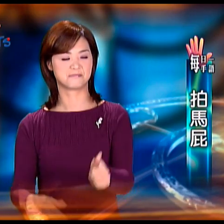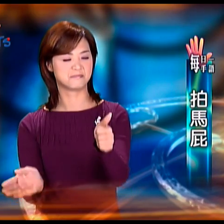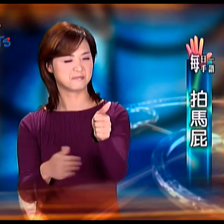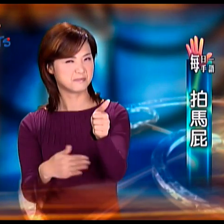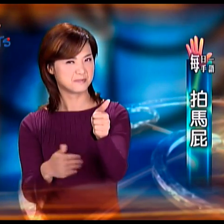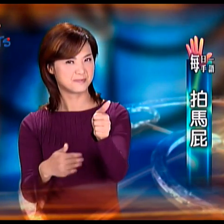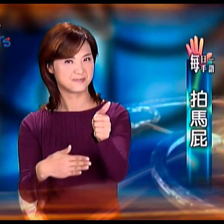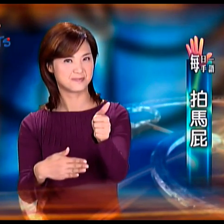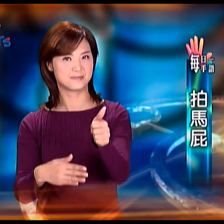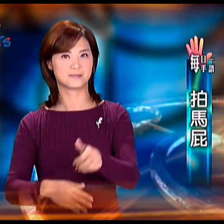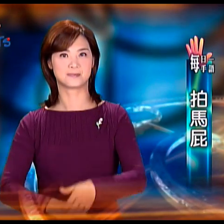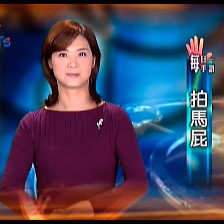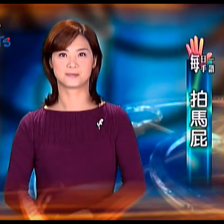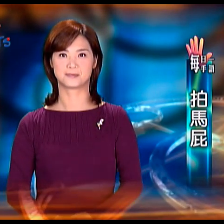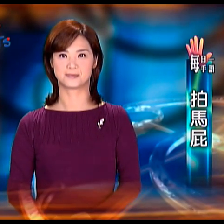奉承、逢迎拍马。